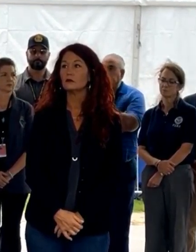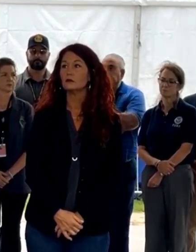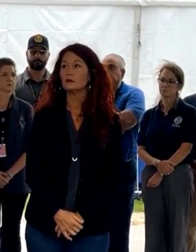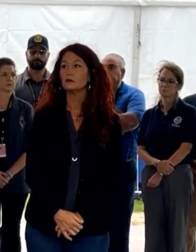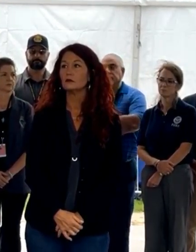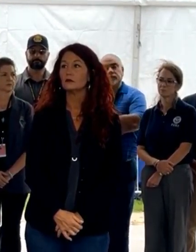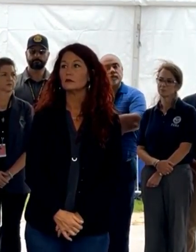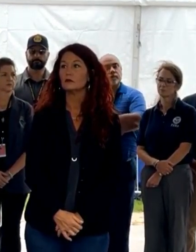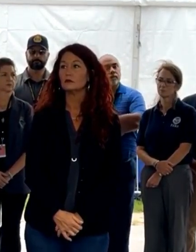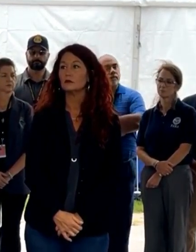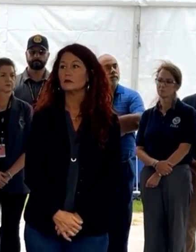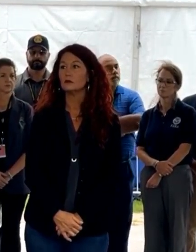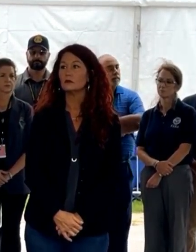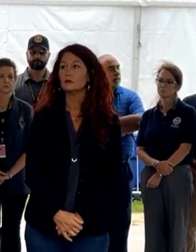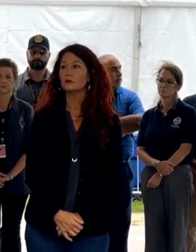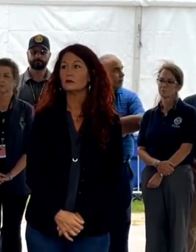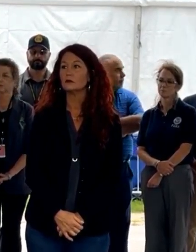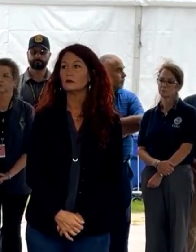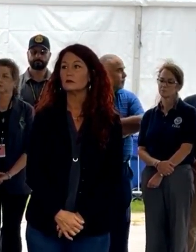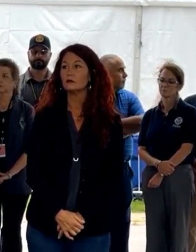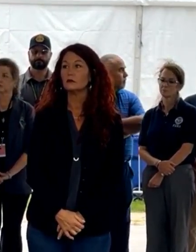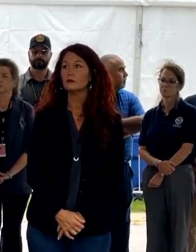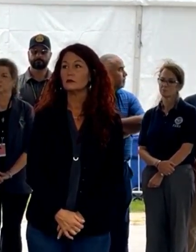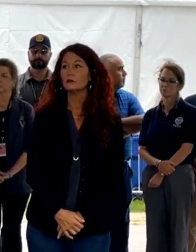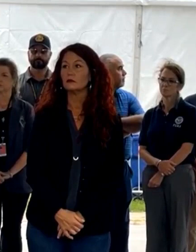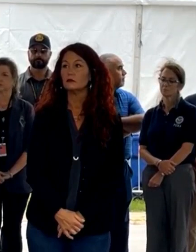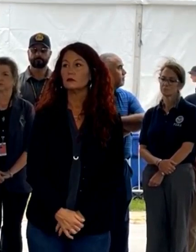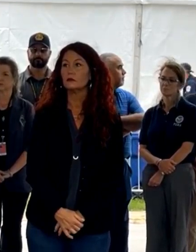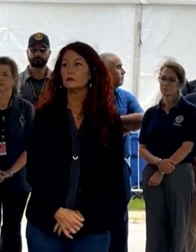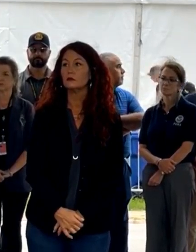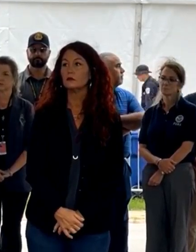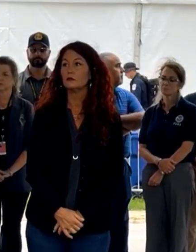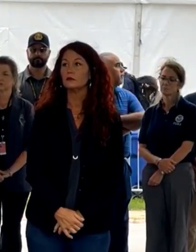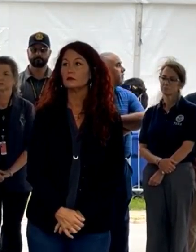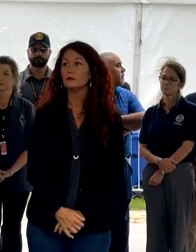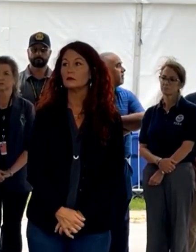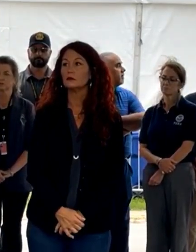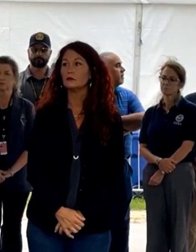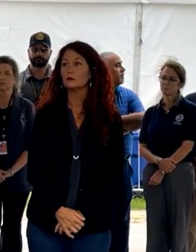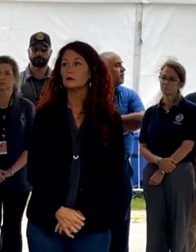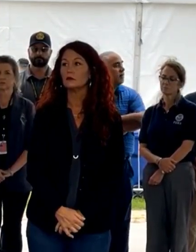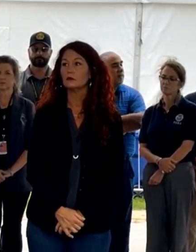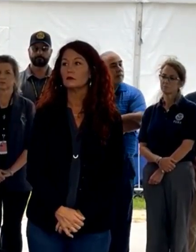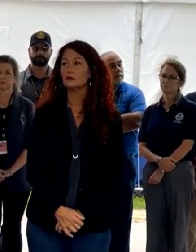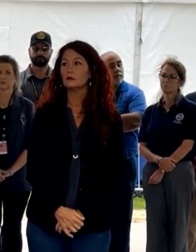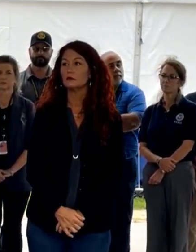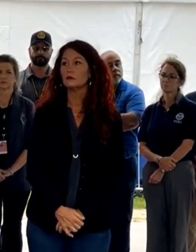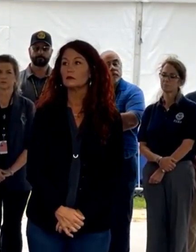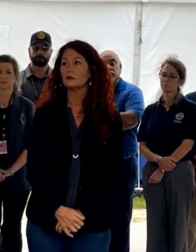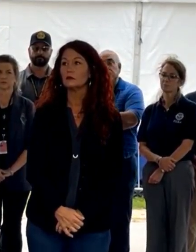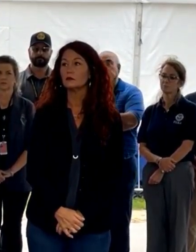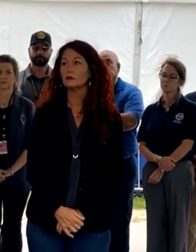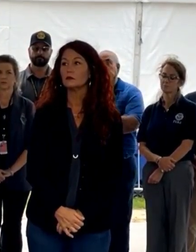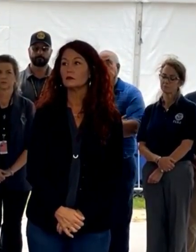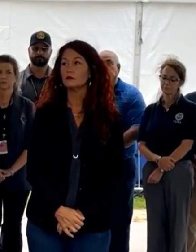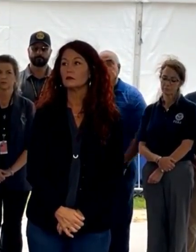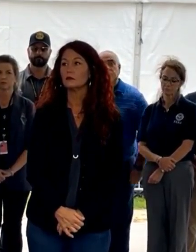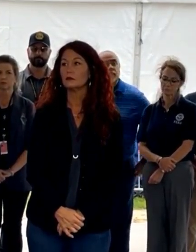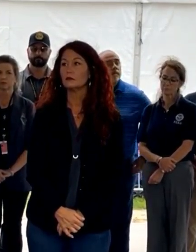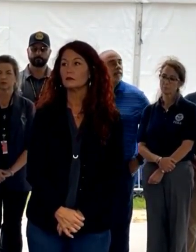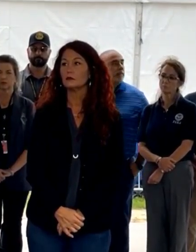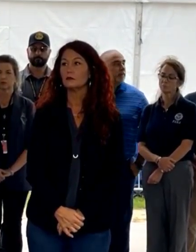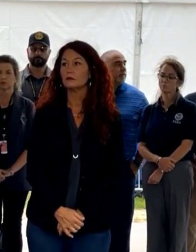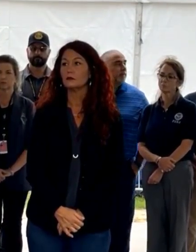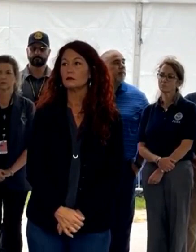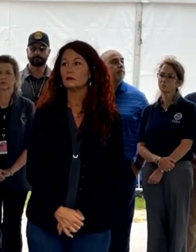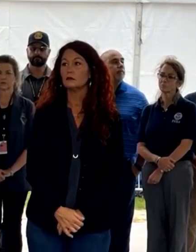está en comunicación directo con esos condados y seguimos enfocado en ayudar al condado con la tragedia aquí